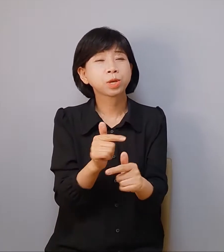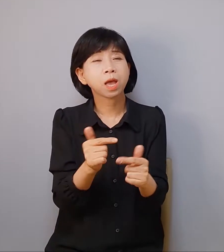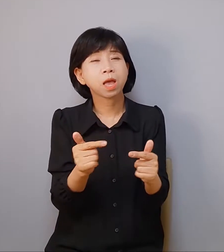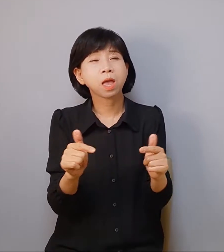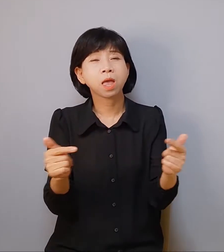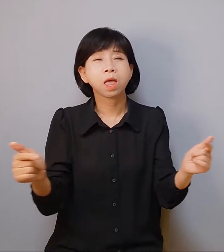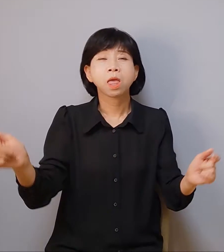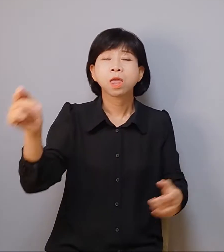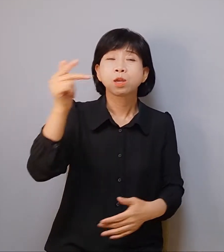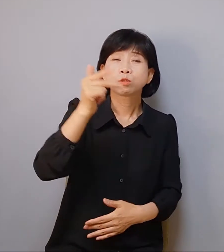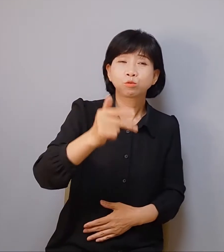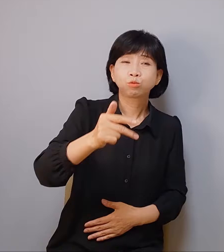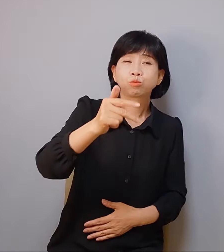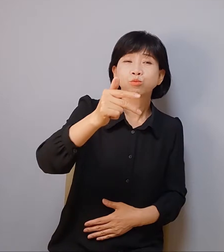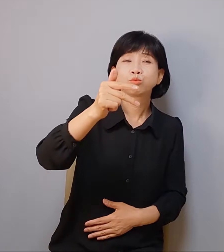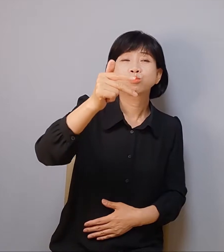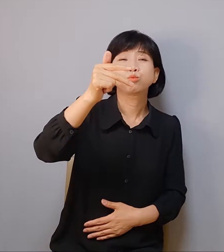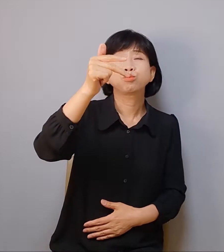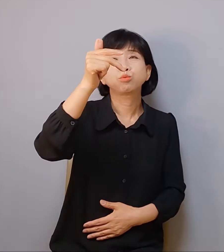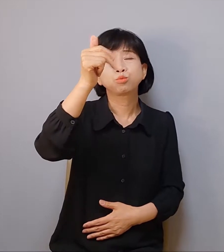만유의 주